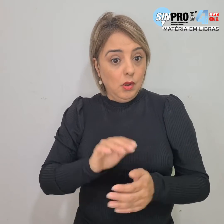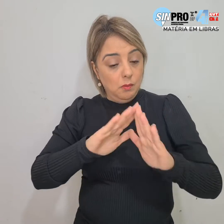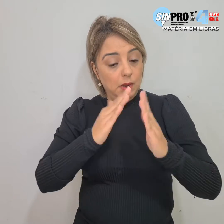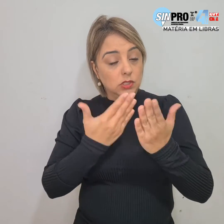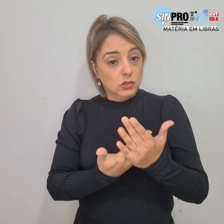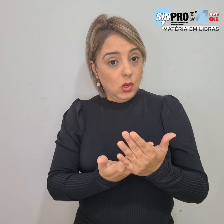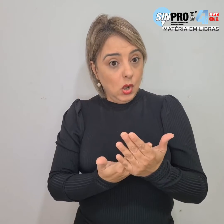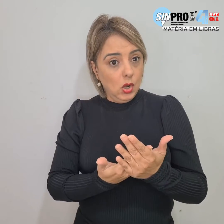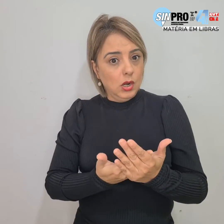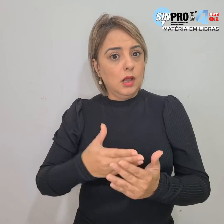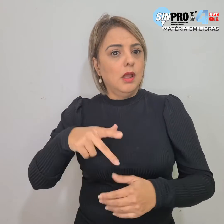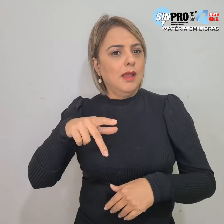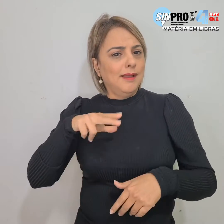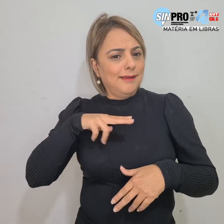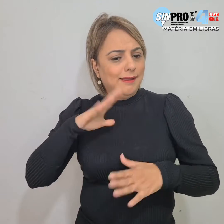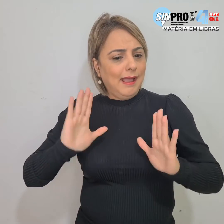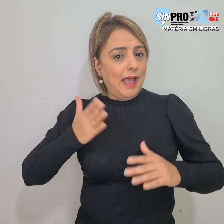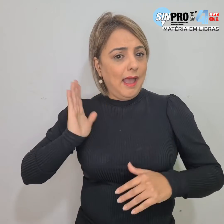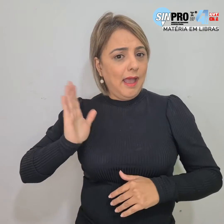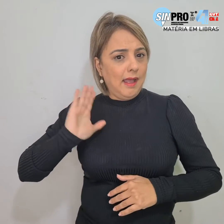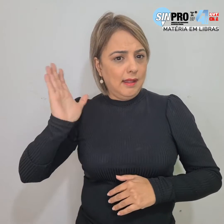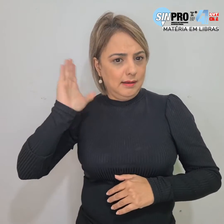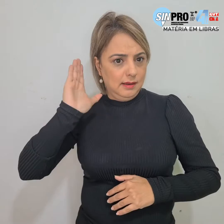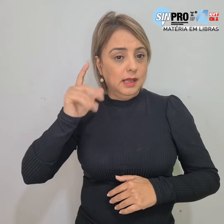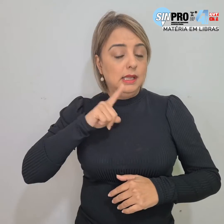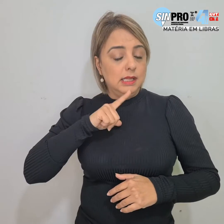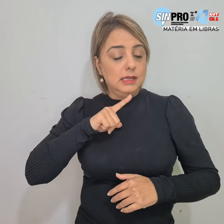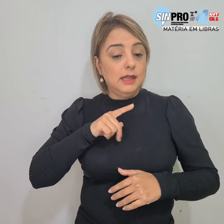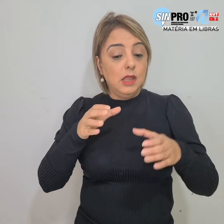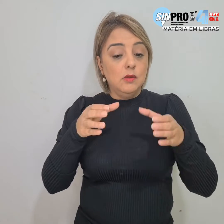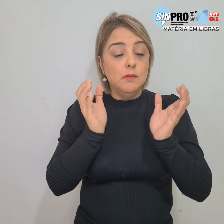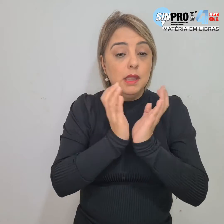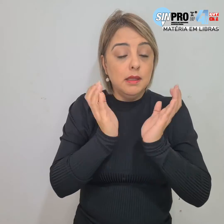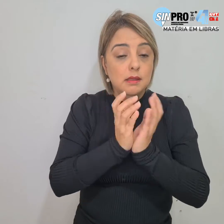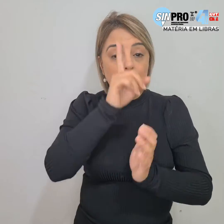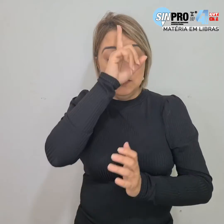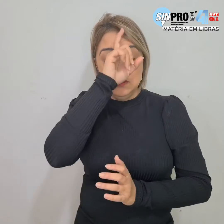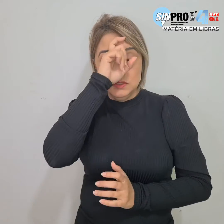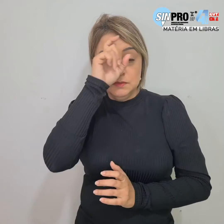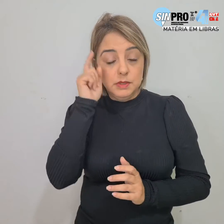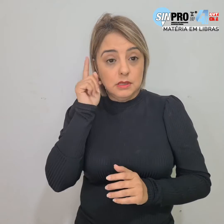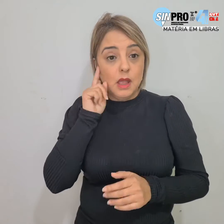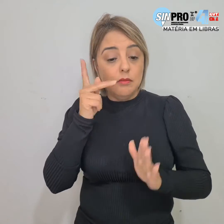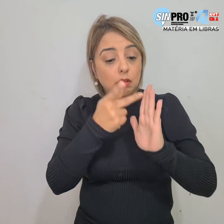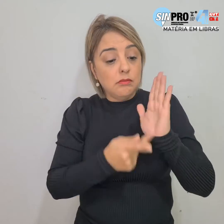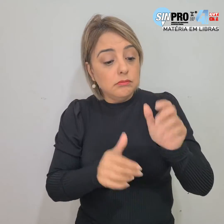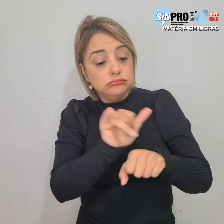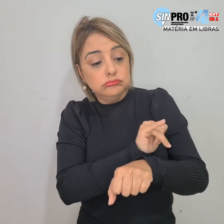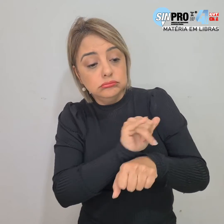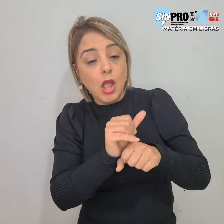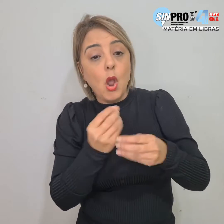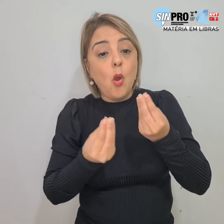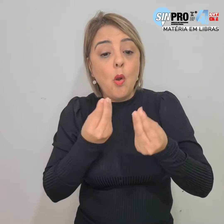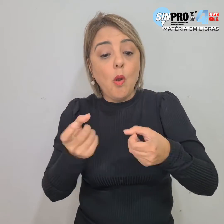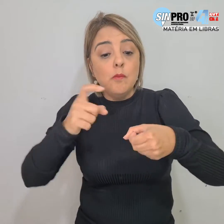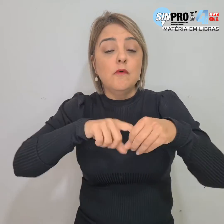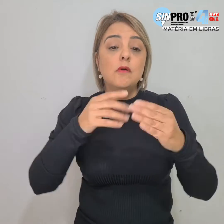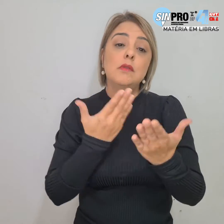Paulo, que contará com a equipe do hospital para definição de um plano estratégico. Essa não é a realidade